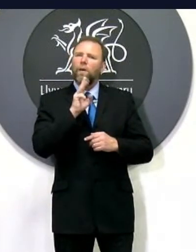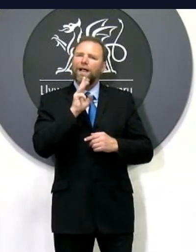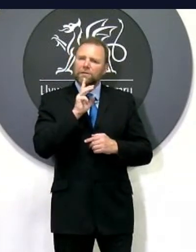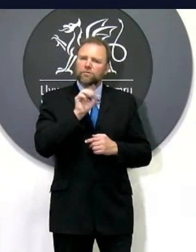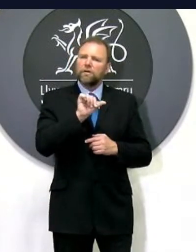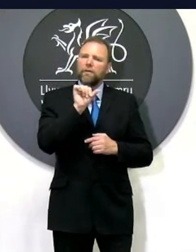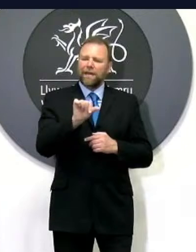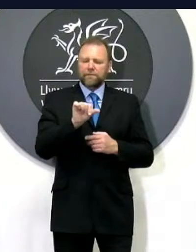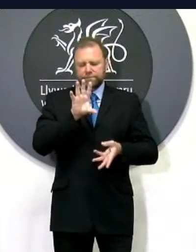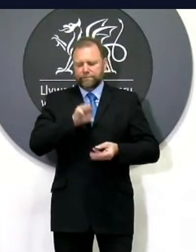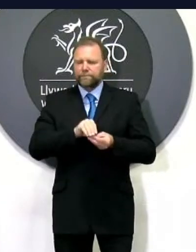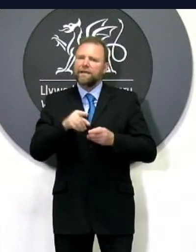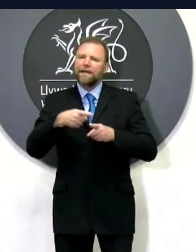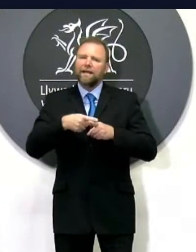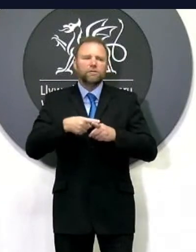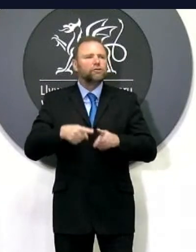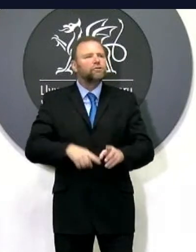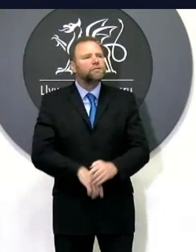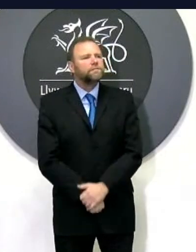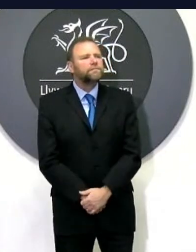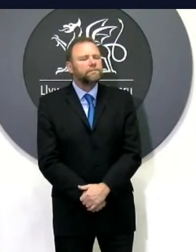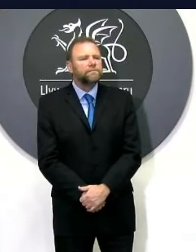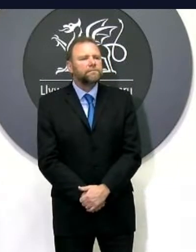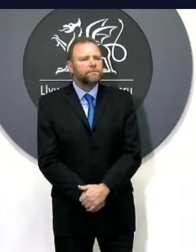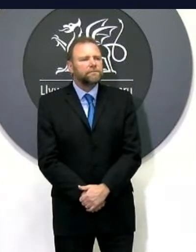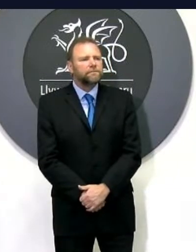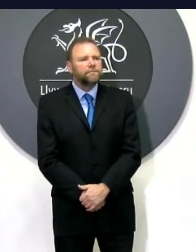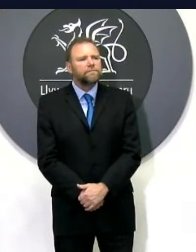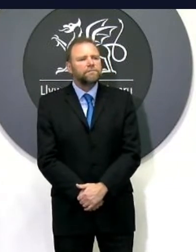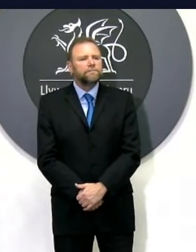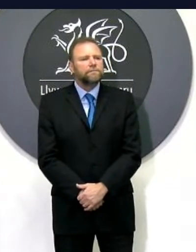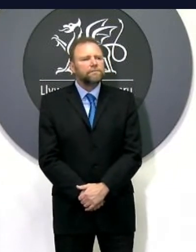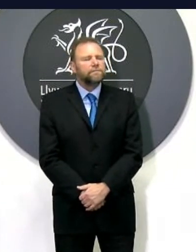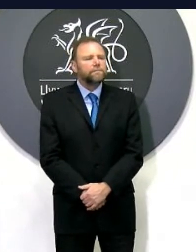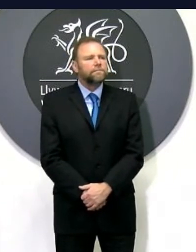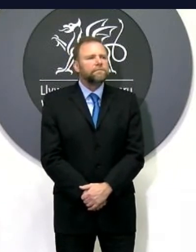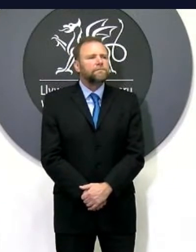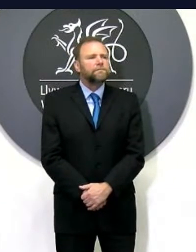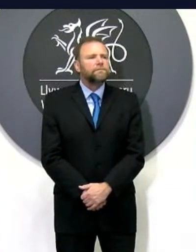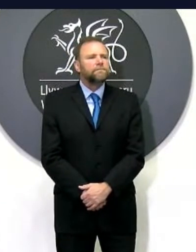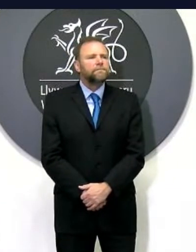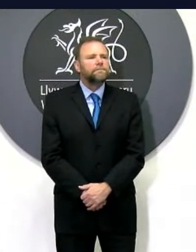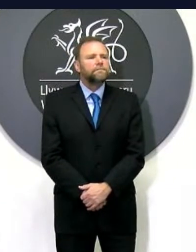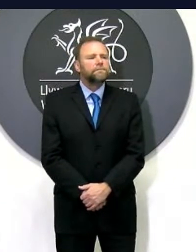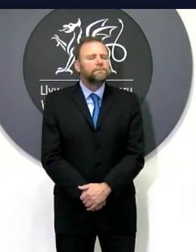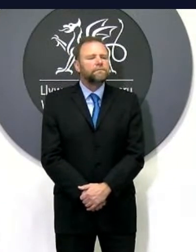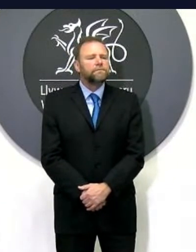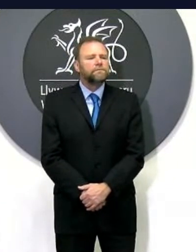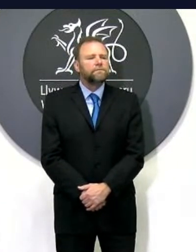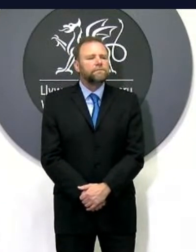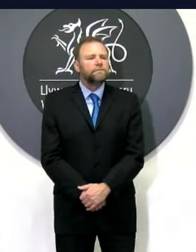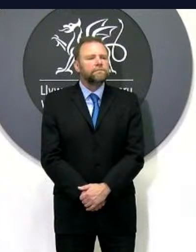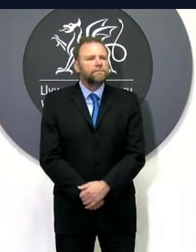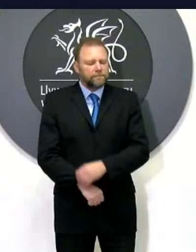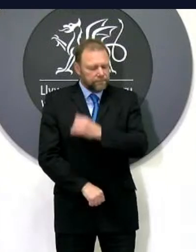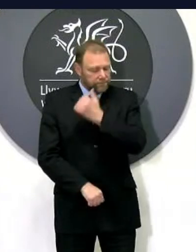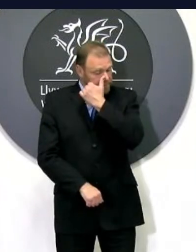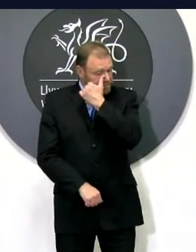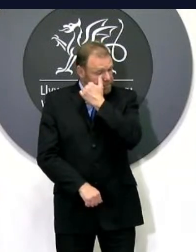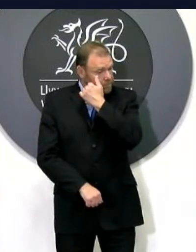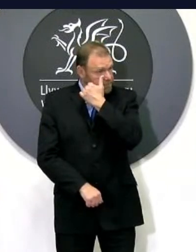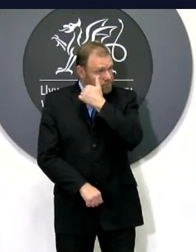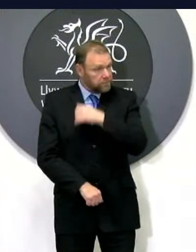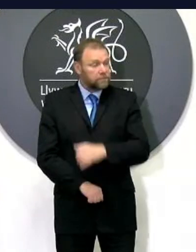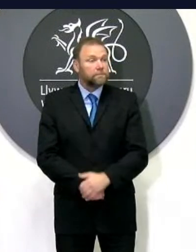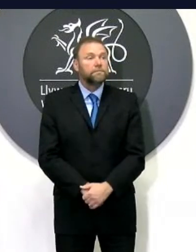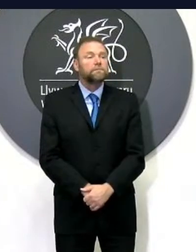bryd mae'r heddlu wedi defnyddio y pwerau sydd dan ni i dan nhw i ddysgu bobl, i perswadio bobl.